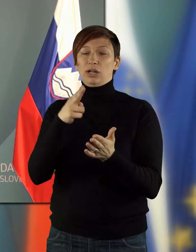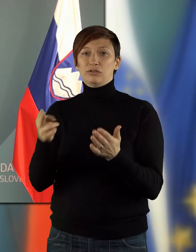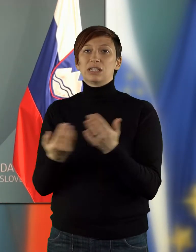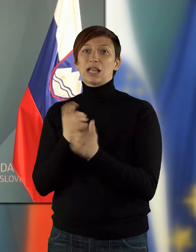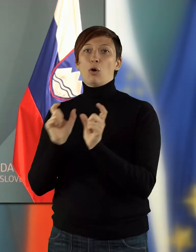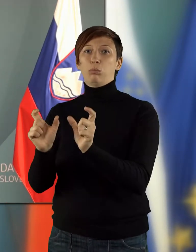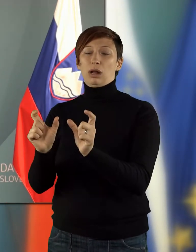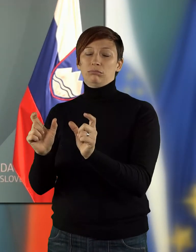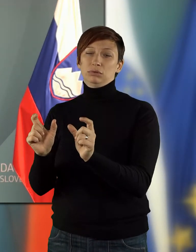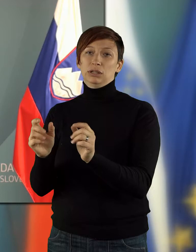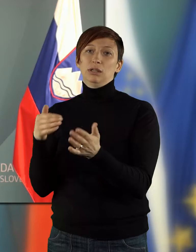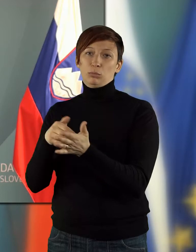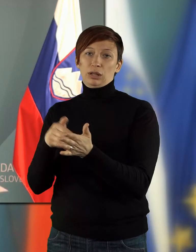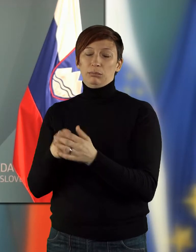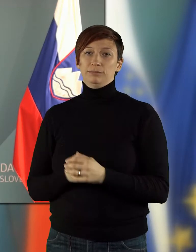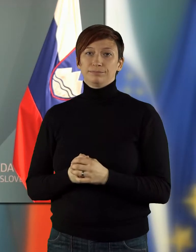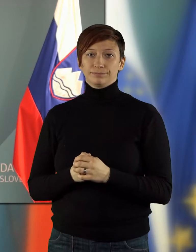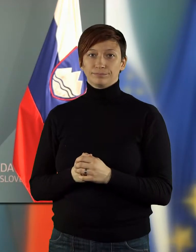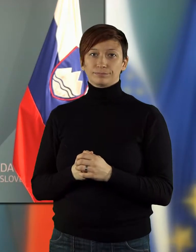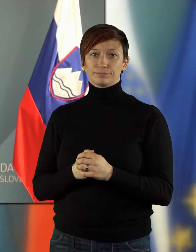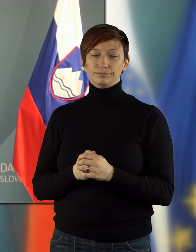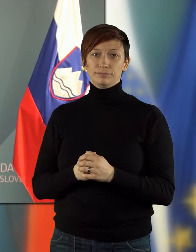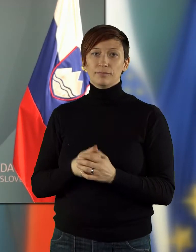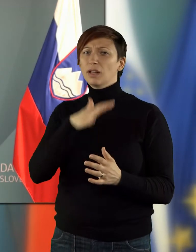milijona evrov za obrambne izdatke.